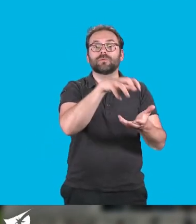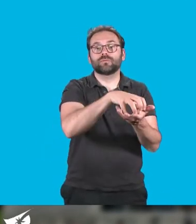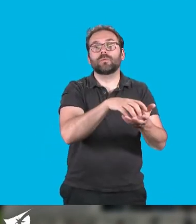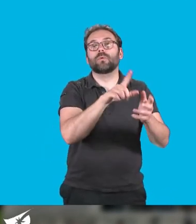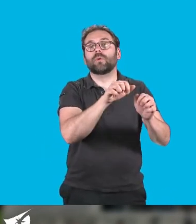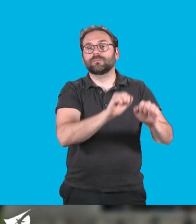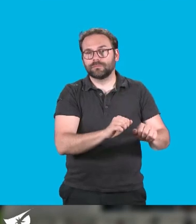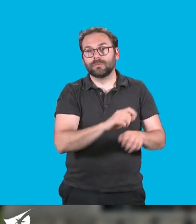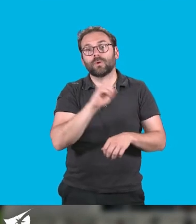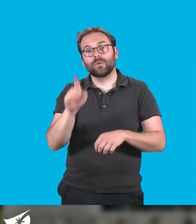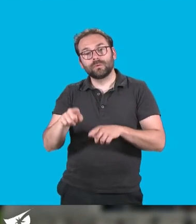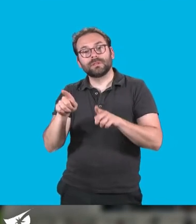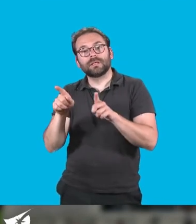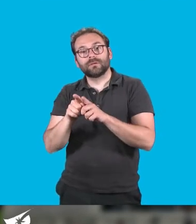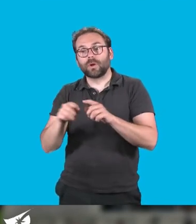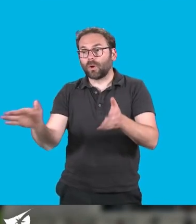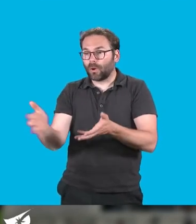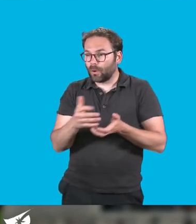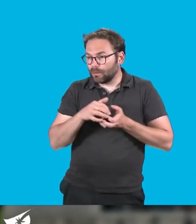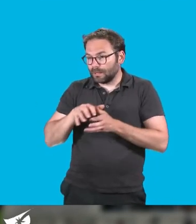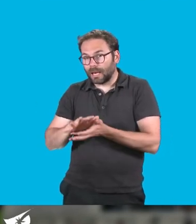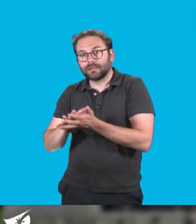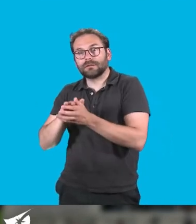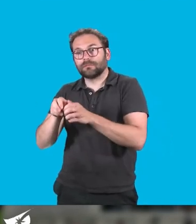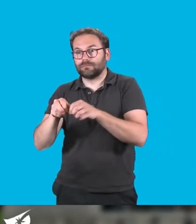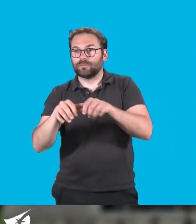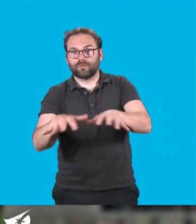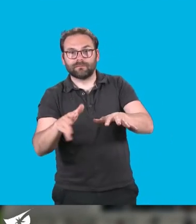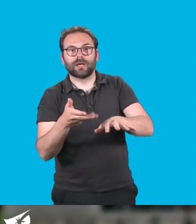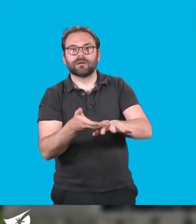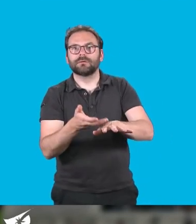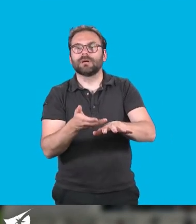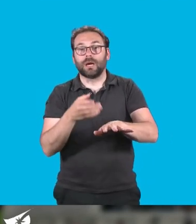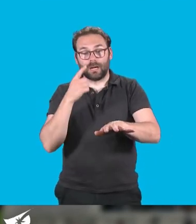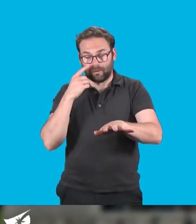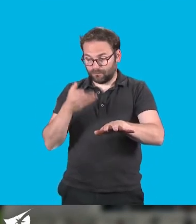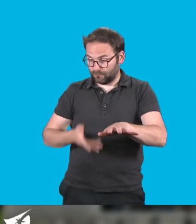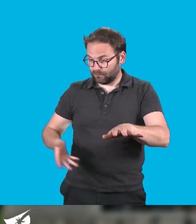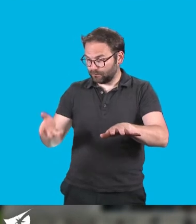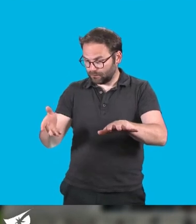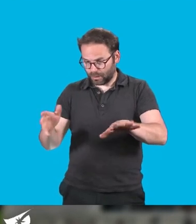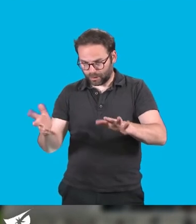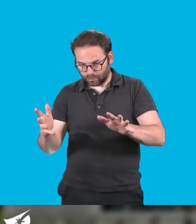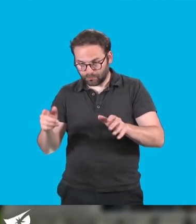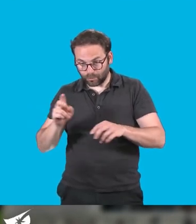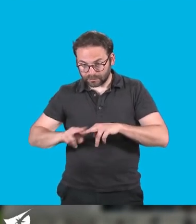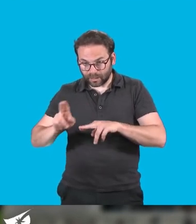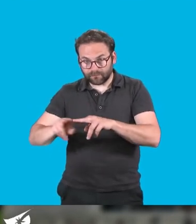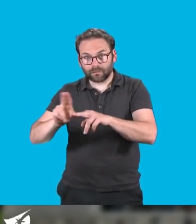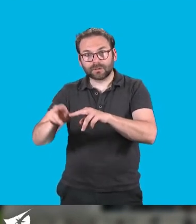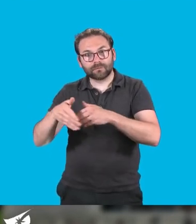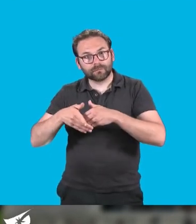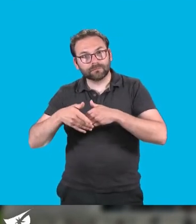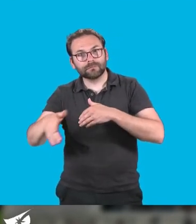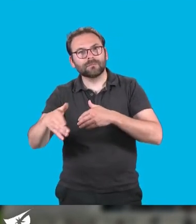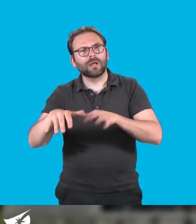transfert. Quelques indicateurs et quelques chiffres qui viennent justement résumer l'ampleur de la planification de travaux que nous vous proposons